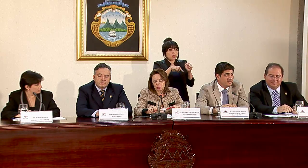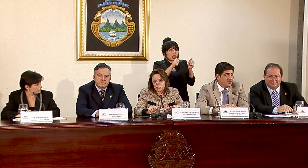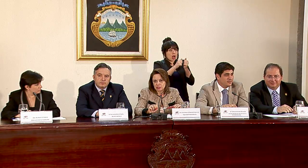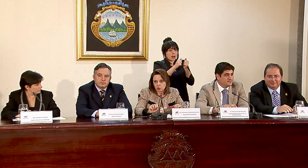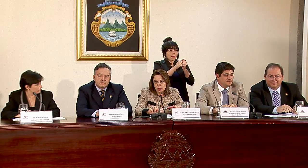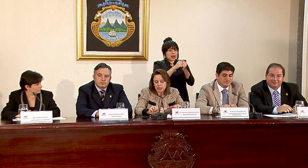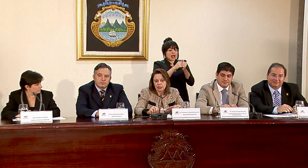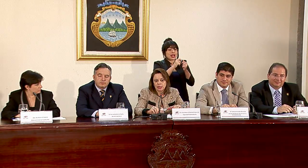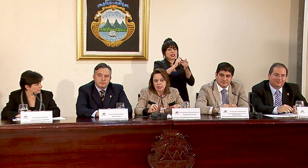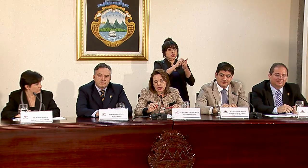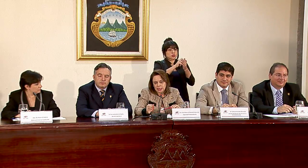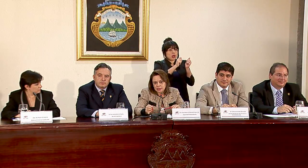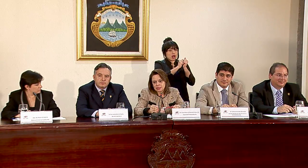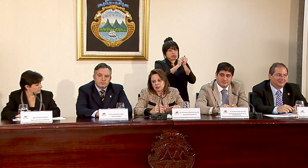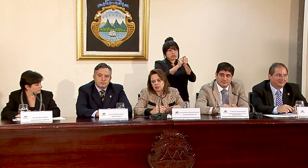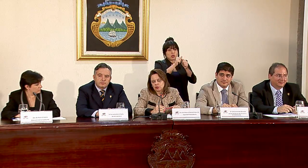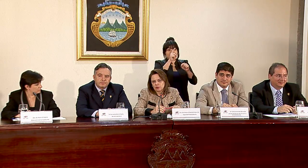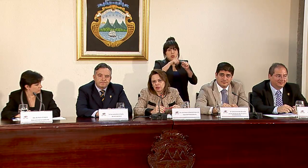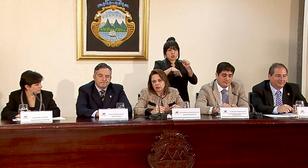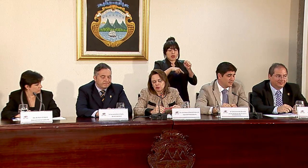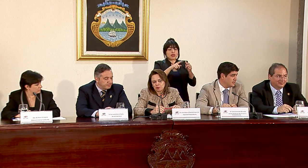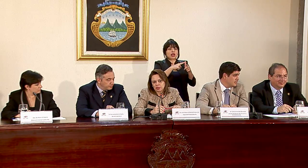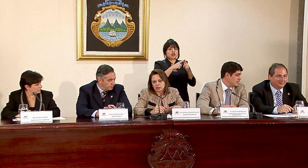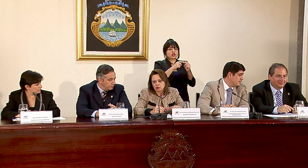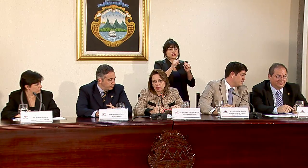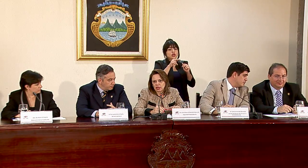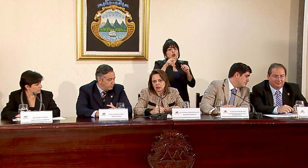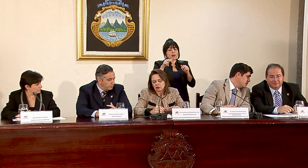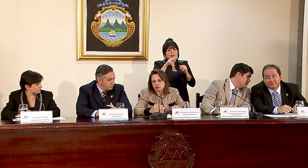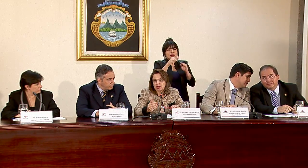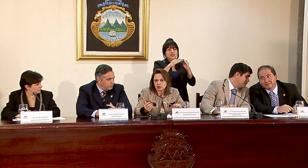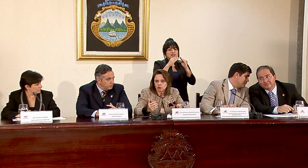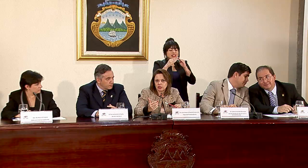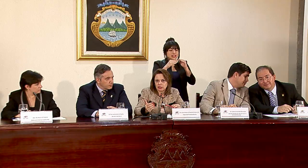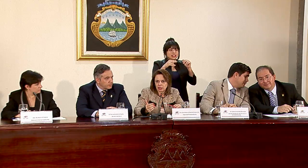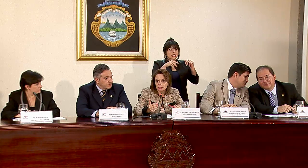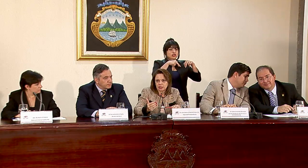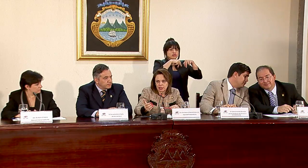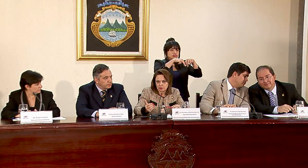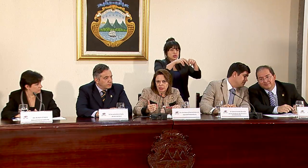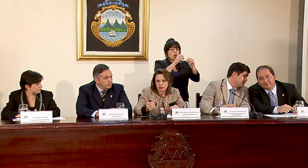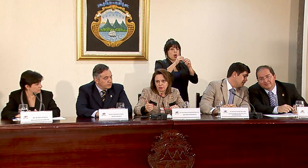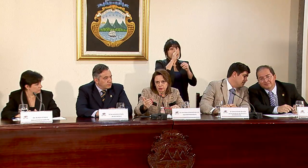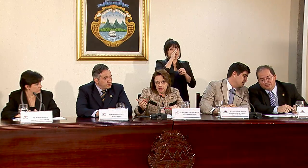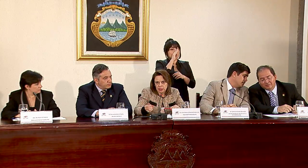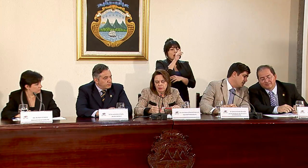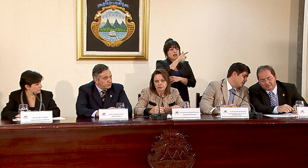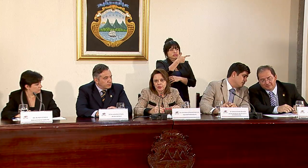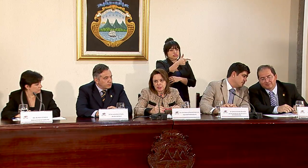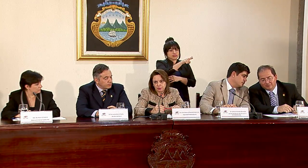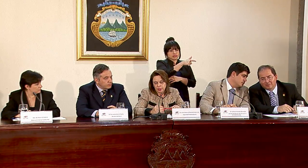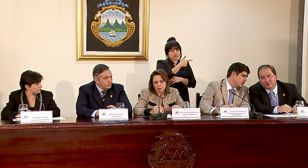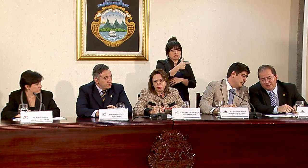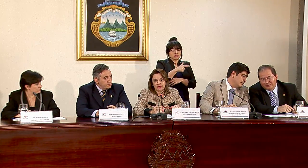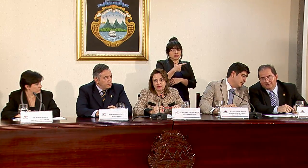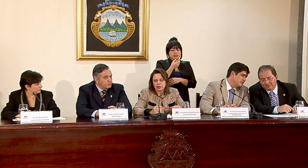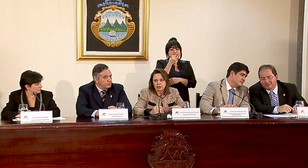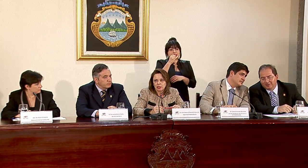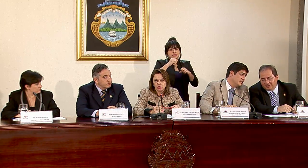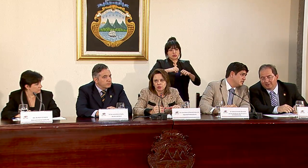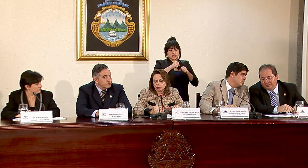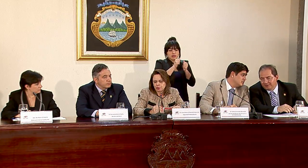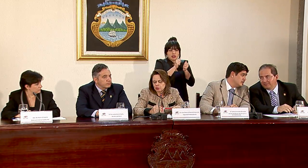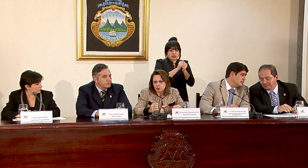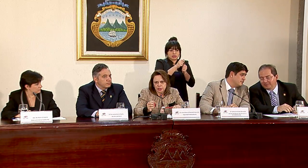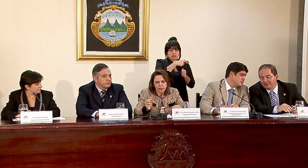acompañarlos a la escuela. En ese sentido, también hemos pedido que se turnen entre las madres de familia, si fuera posible.